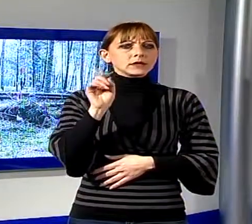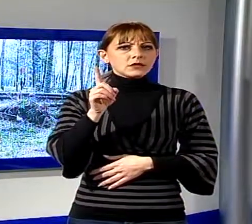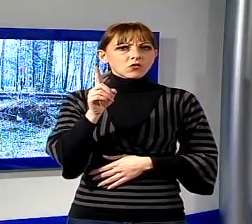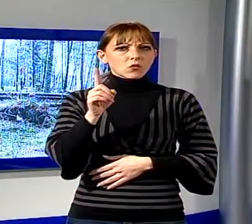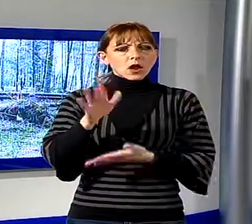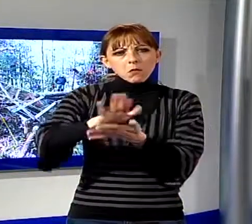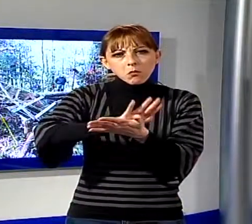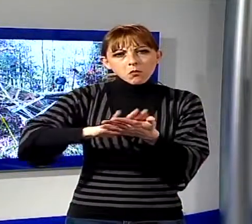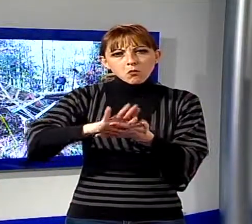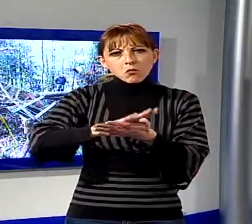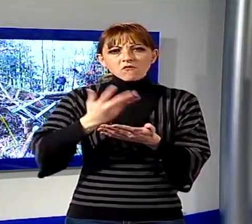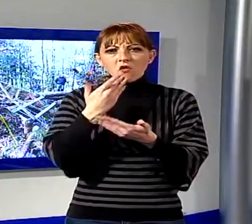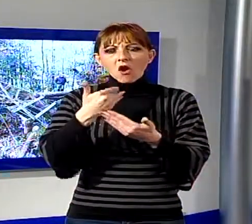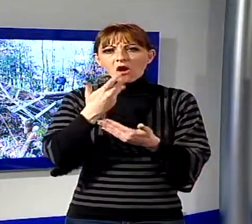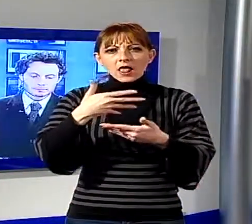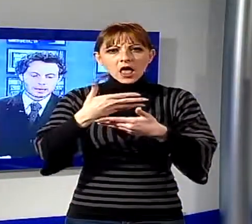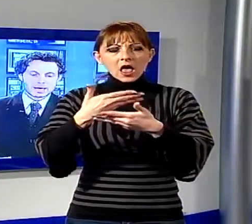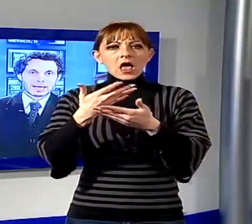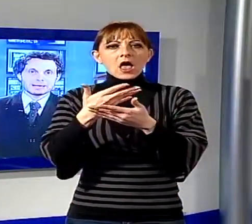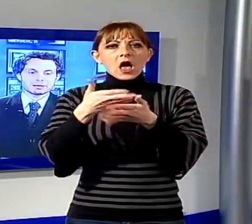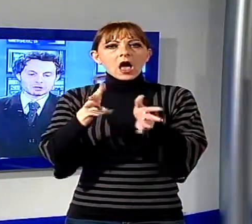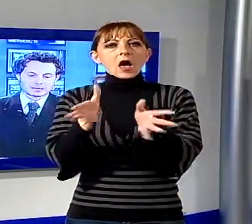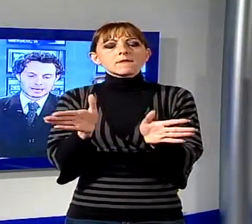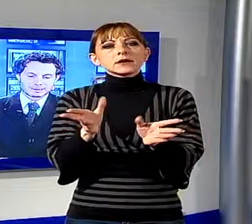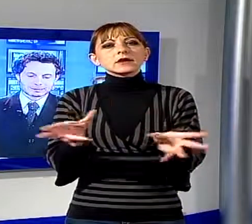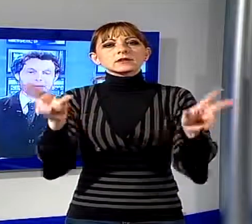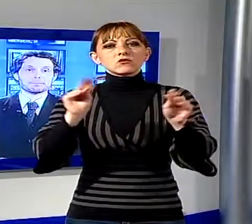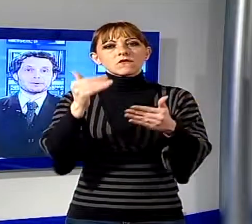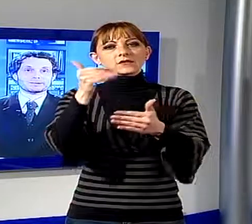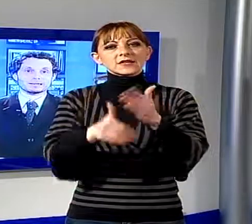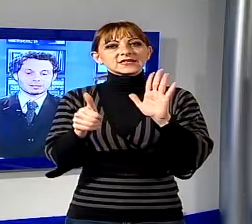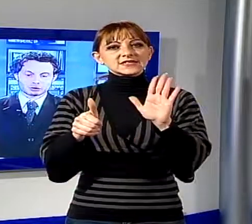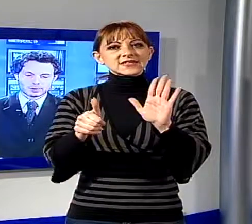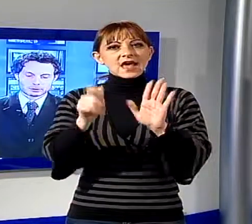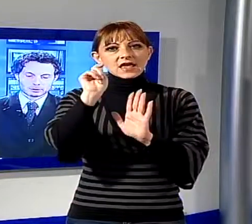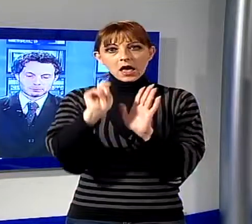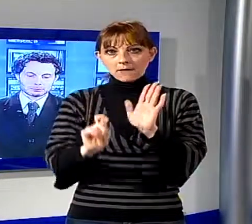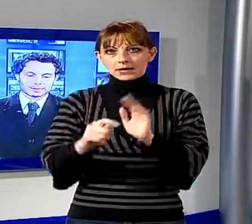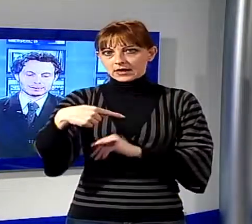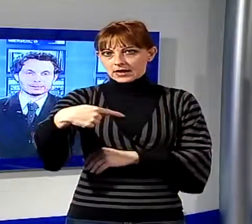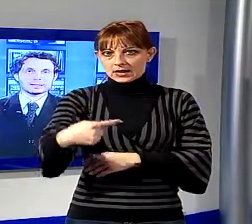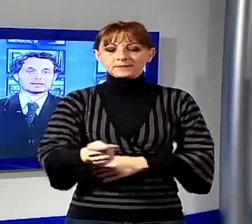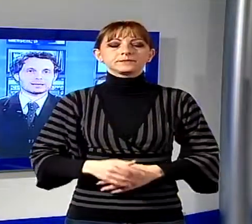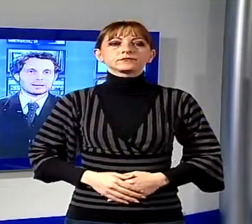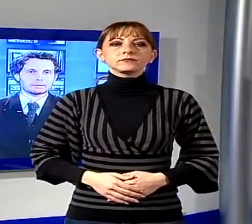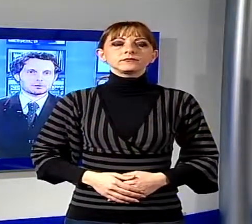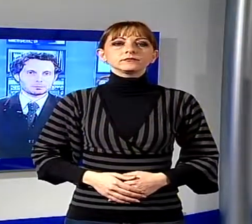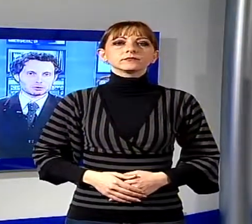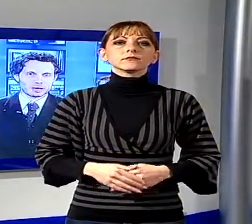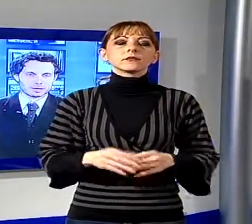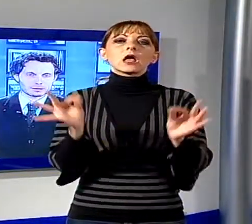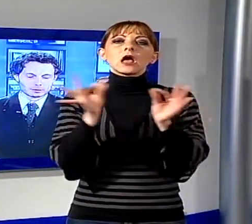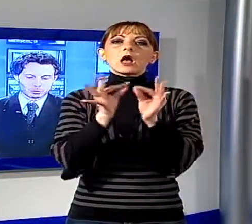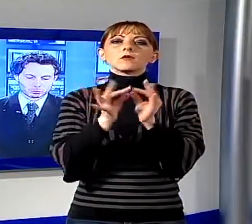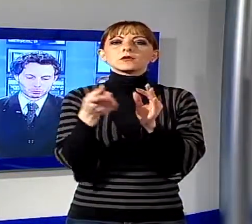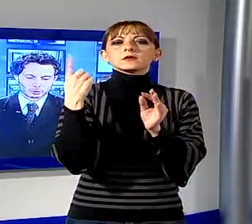6 aprile. E l'emergenza maltempo è stata al centro della puntata di ieri sera dello